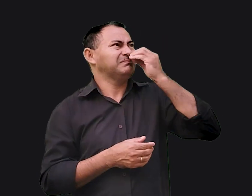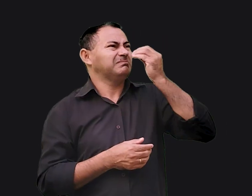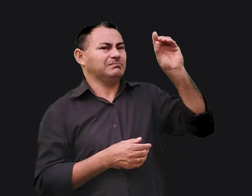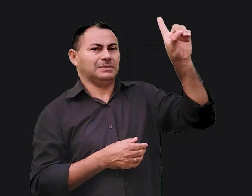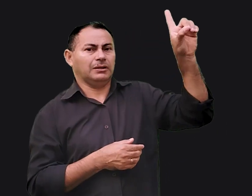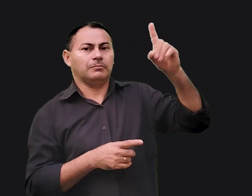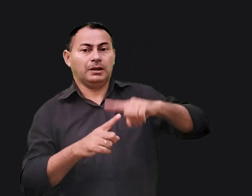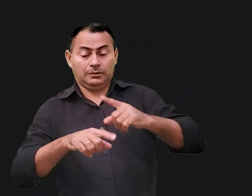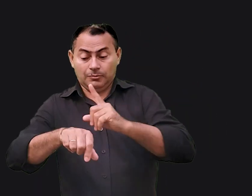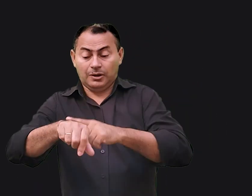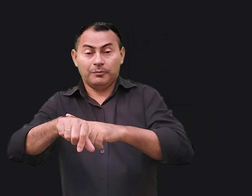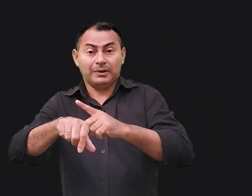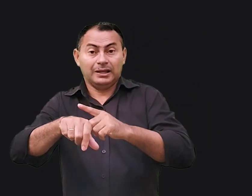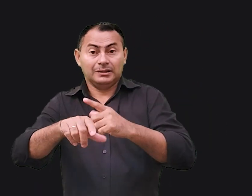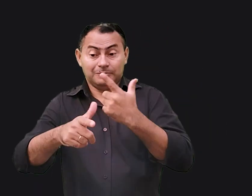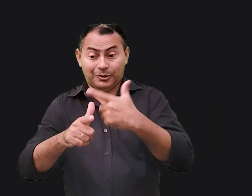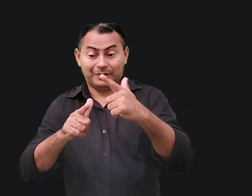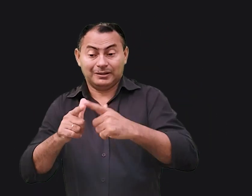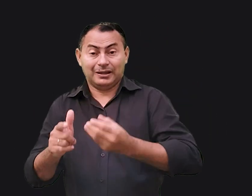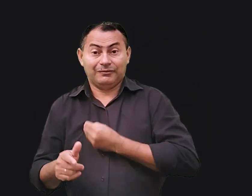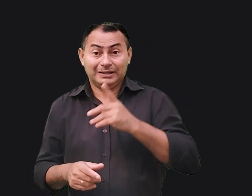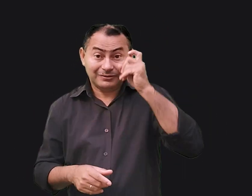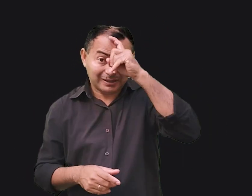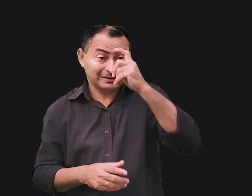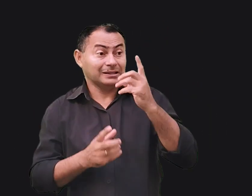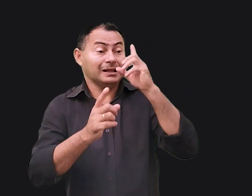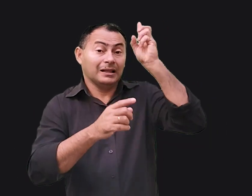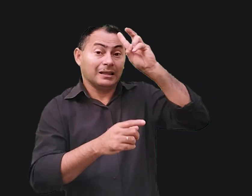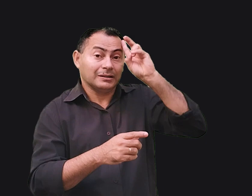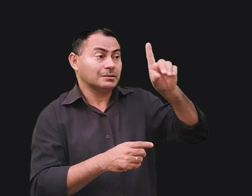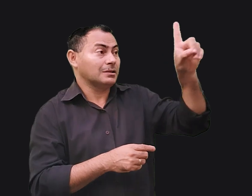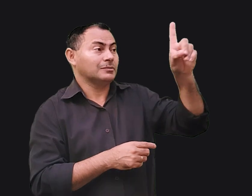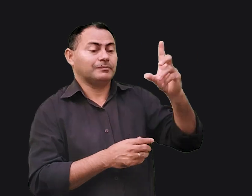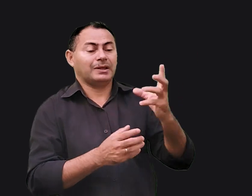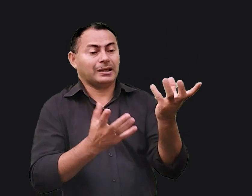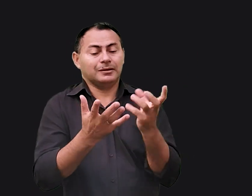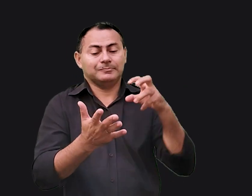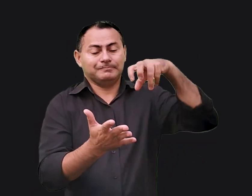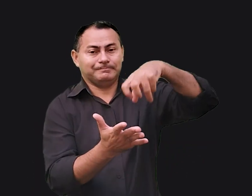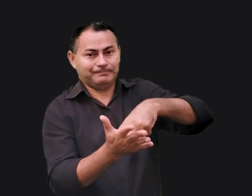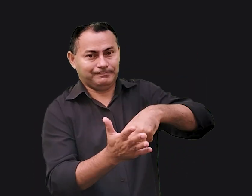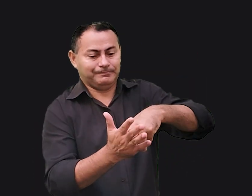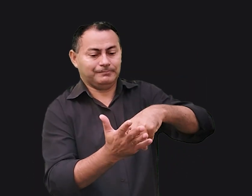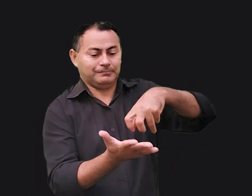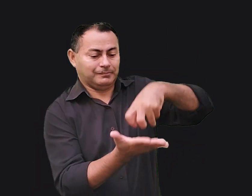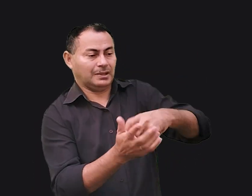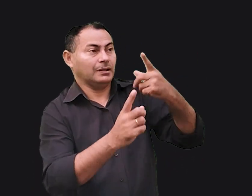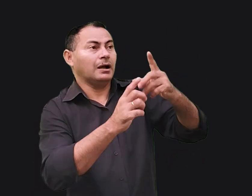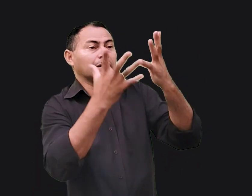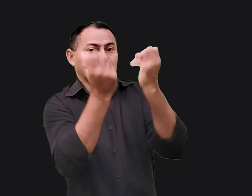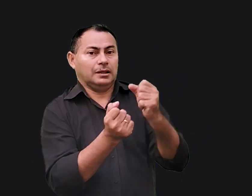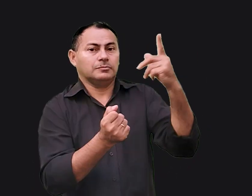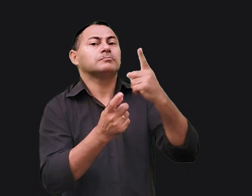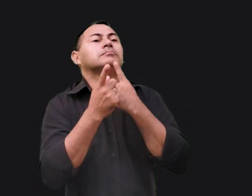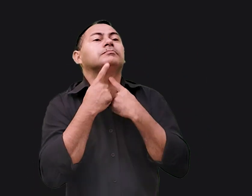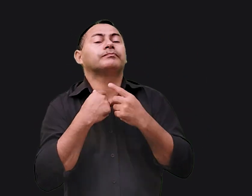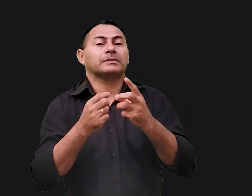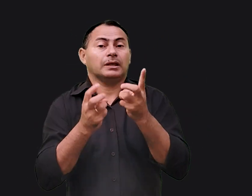precisamos dele. Mas Deus permite as tempestades e quer que caiamos aos seus pés e aceitemos sua vontade, como